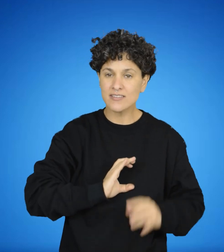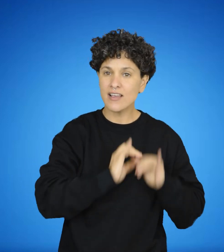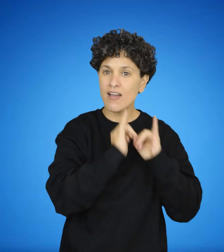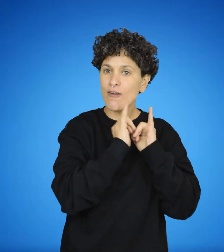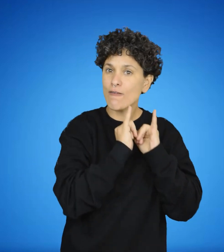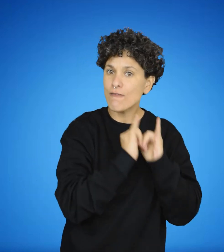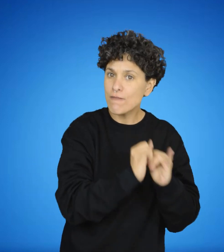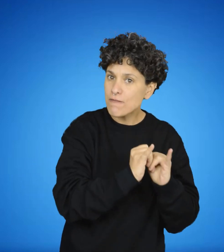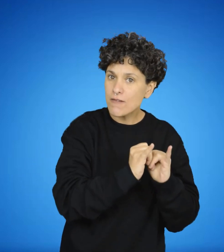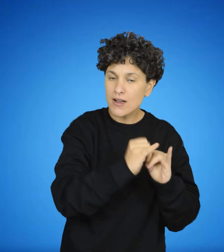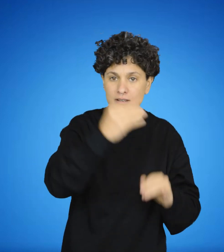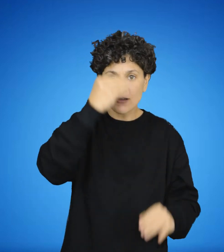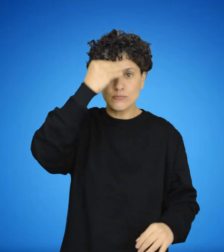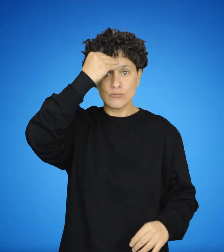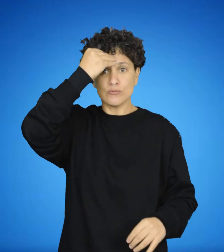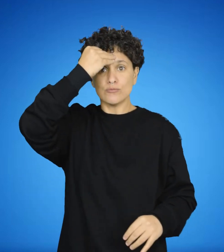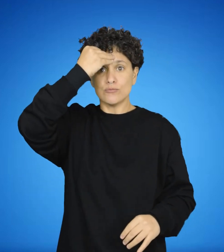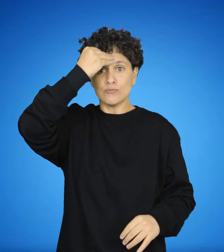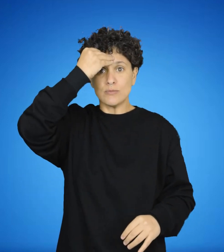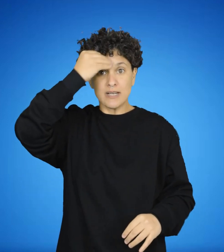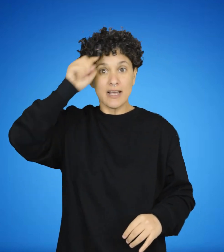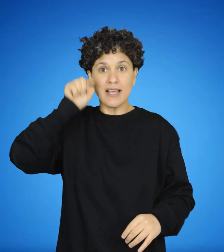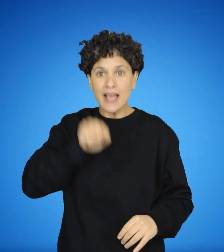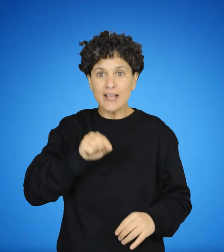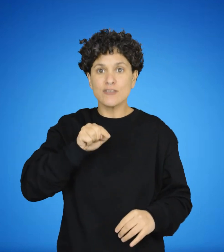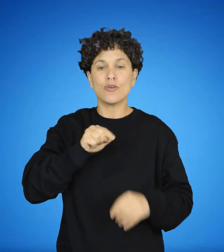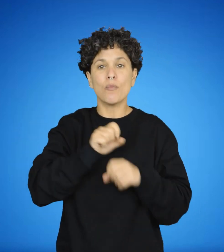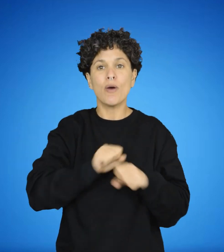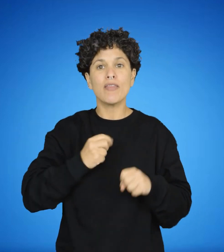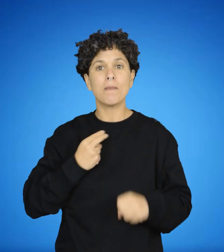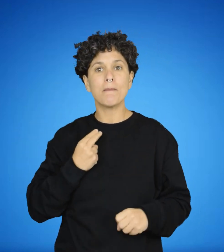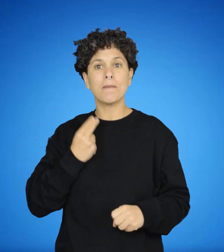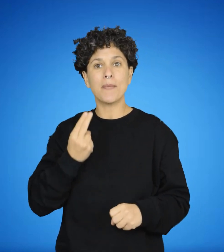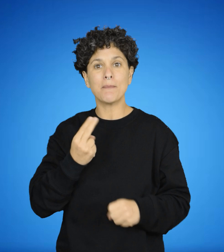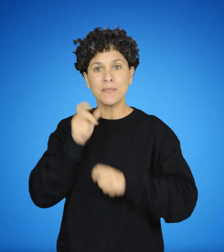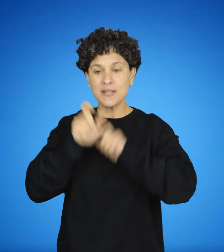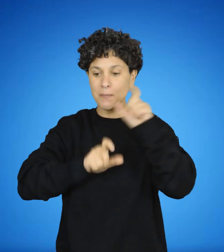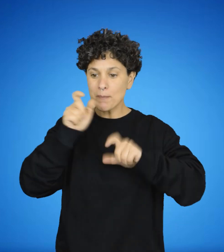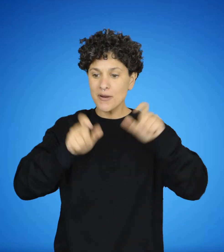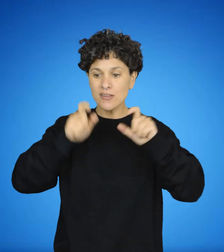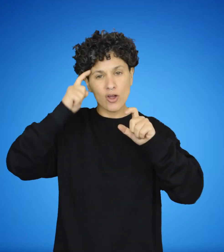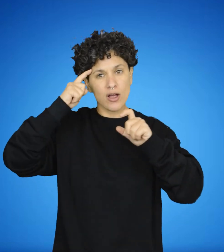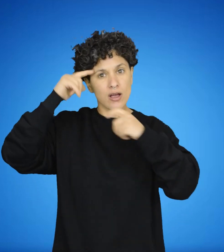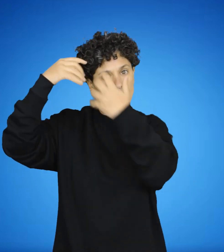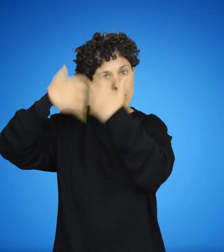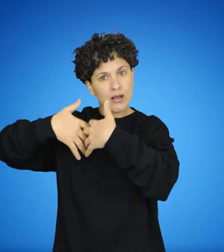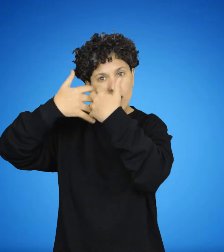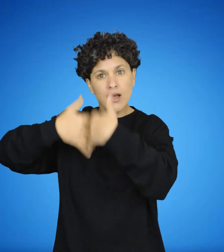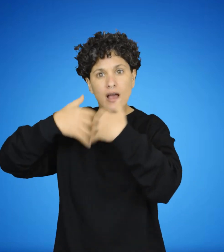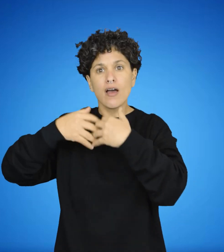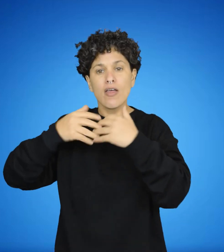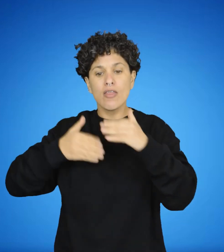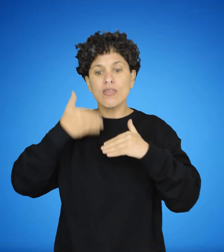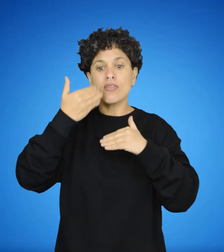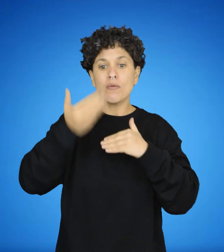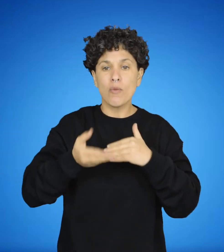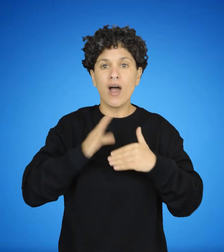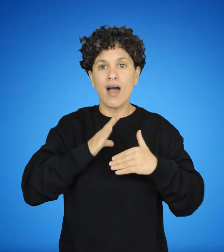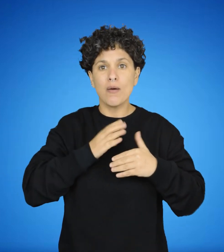Podemos decir que una cosa cambia constantemente, sin embargo, sigue siendo ese mismo objeto, pues si no